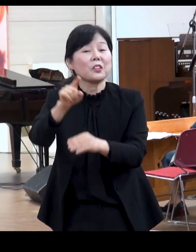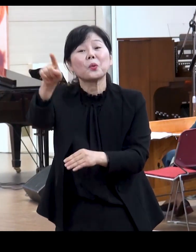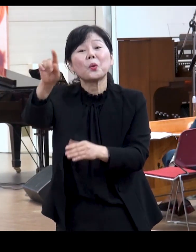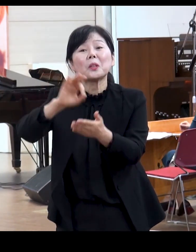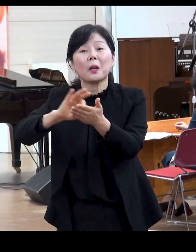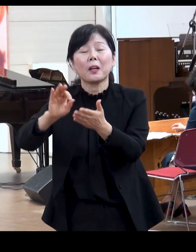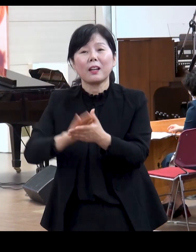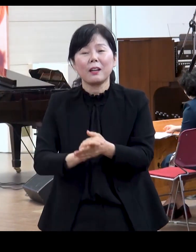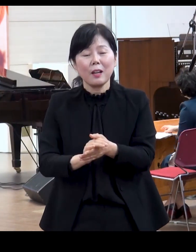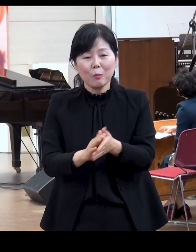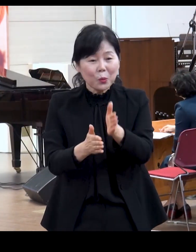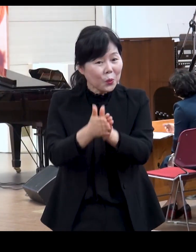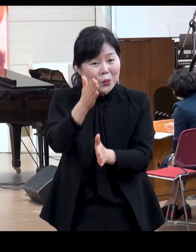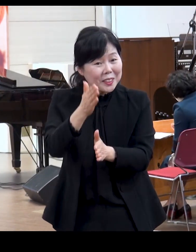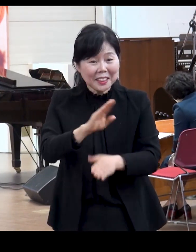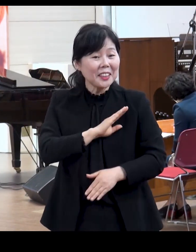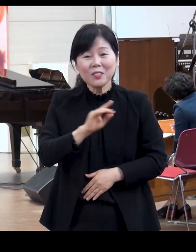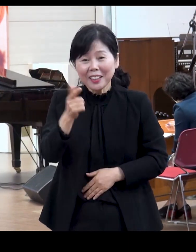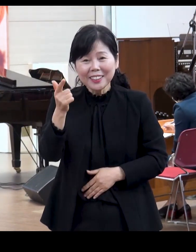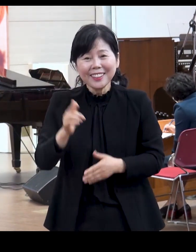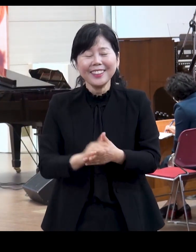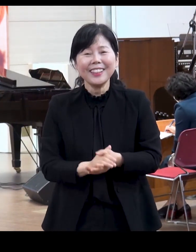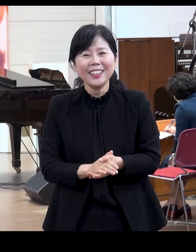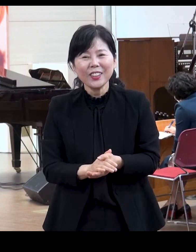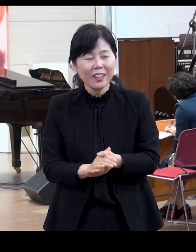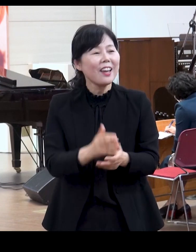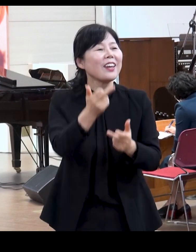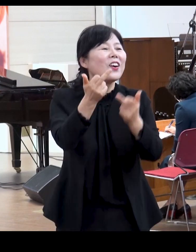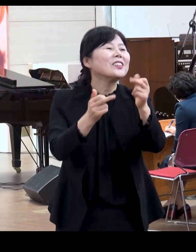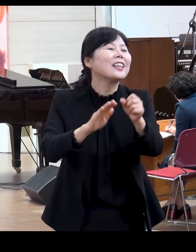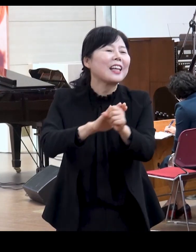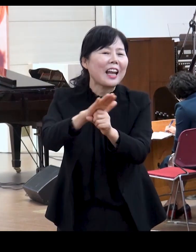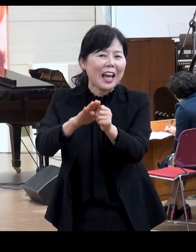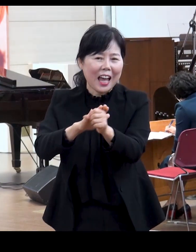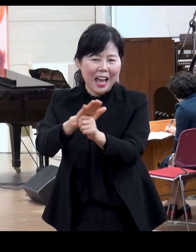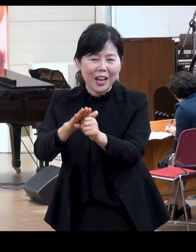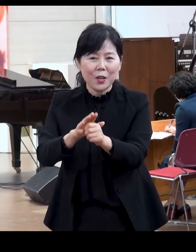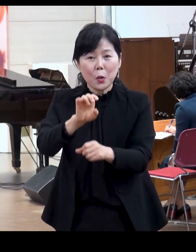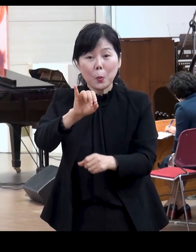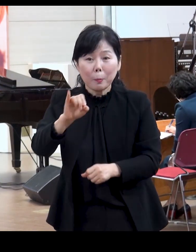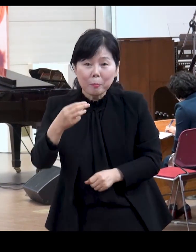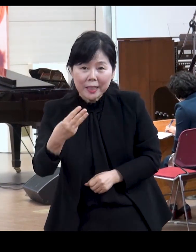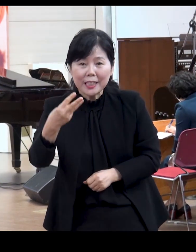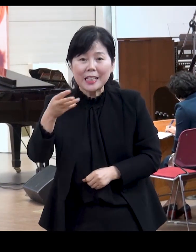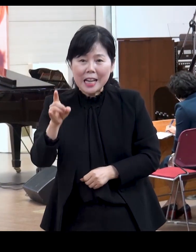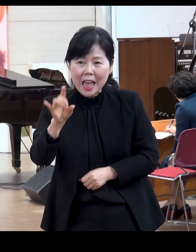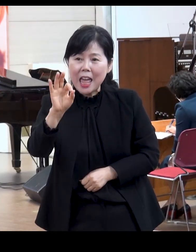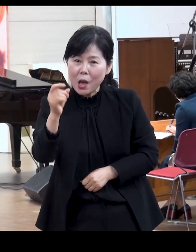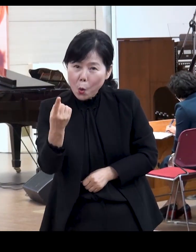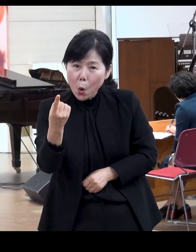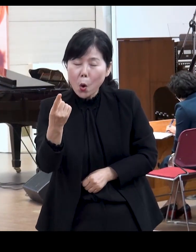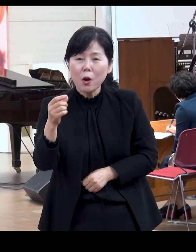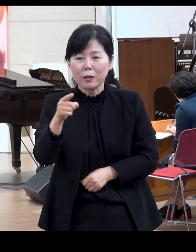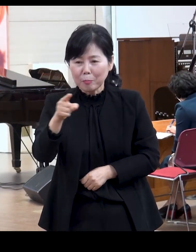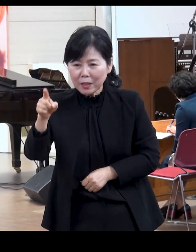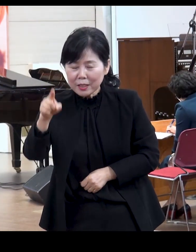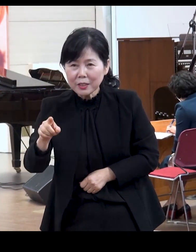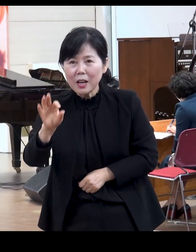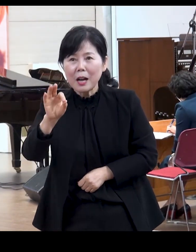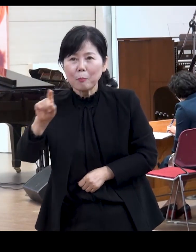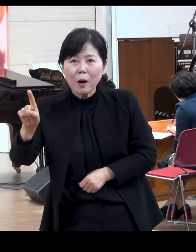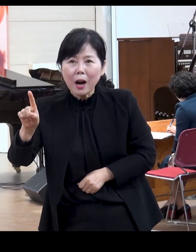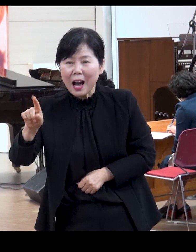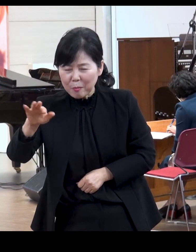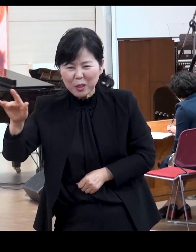필라델피아, 도시 이름이 아니에요. 필라델피아, 형제를 사랑한다. 필레오라고 하는 단어와 그리고 아델포스라는 단어가